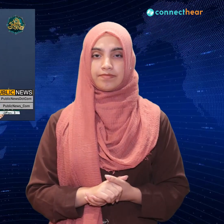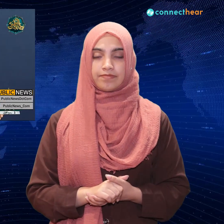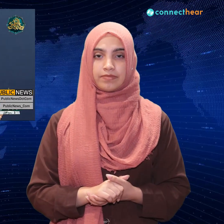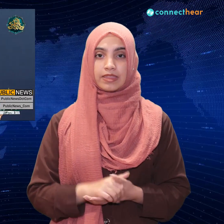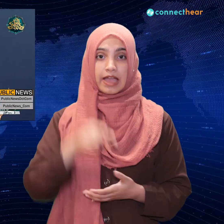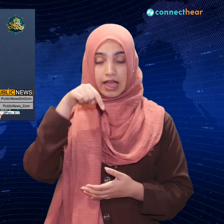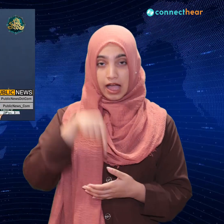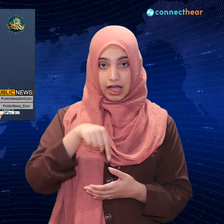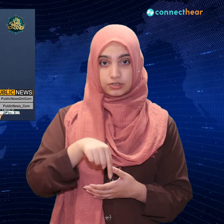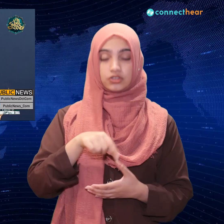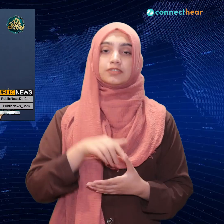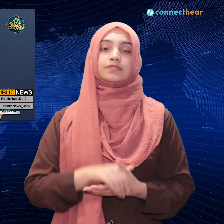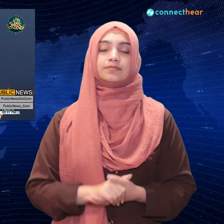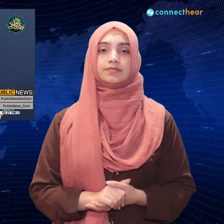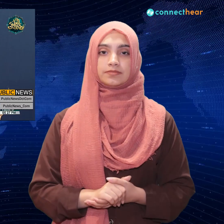آج